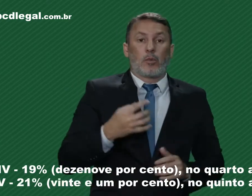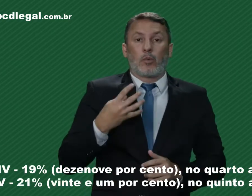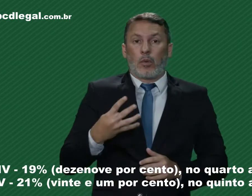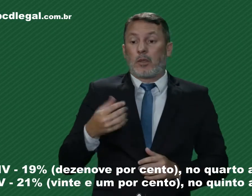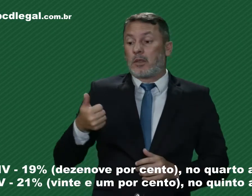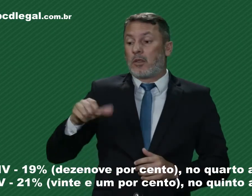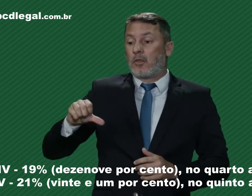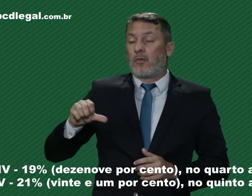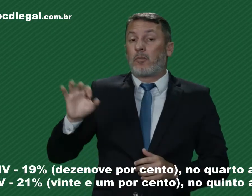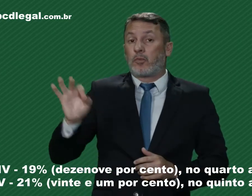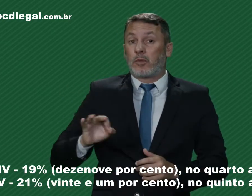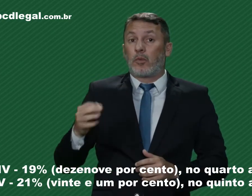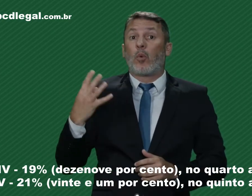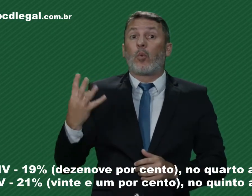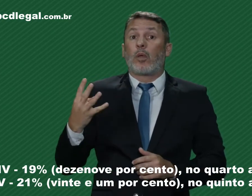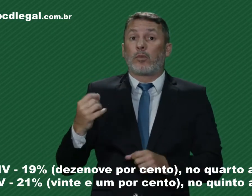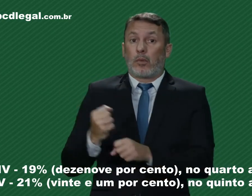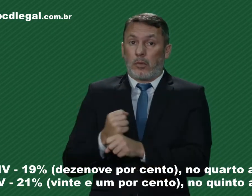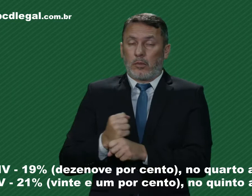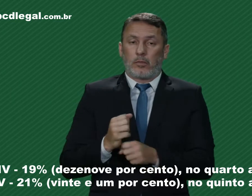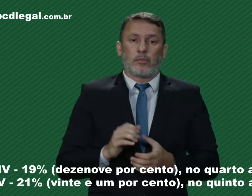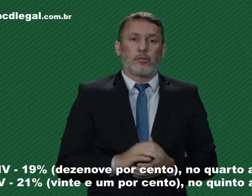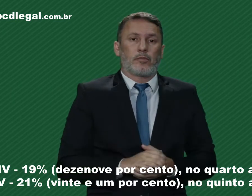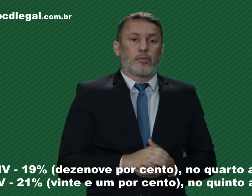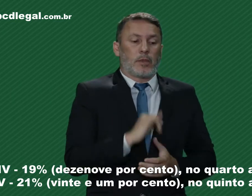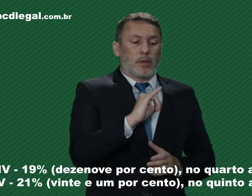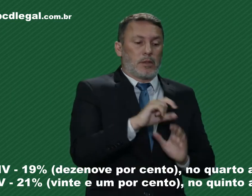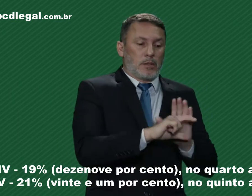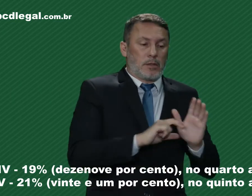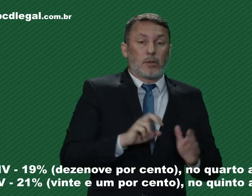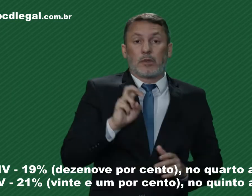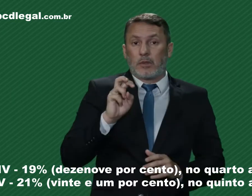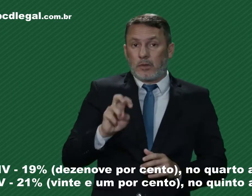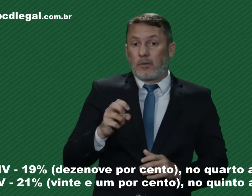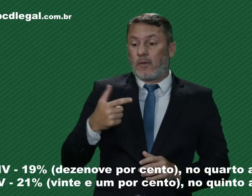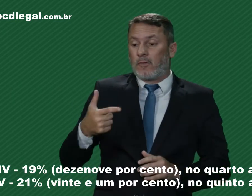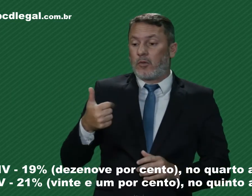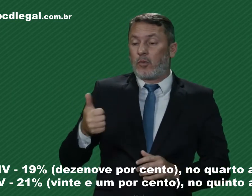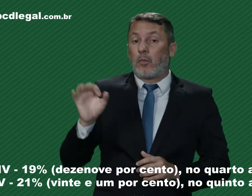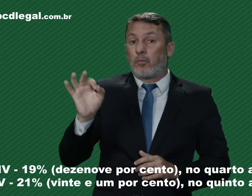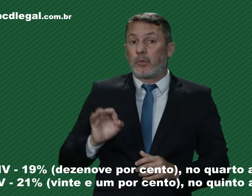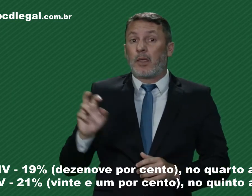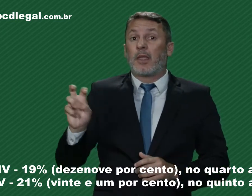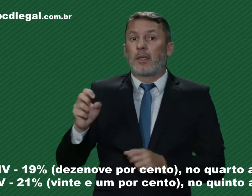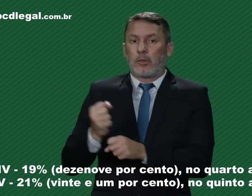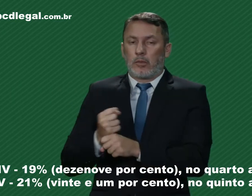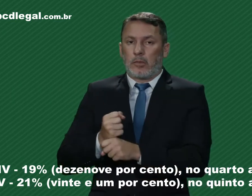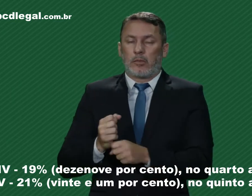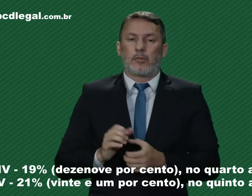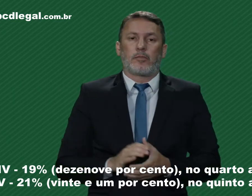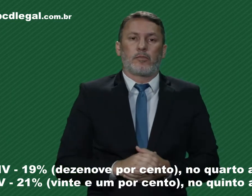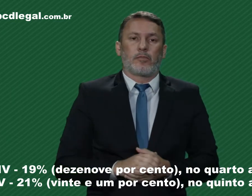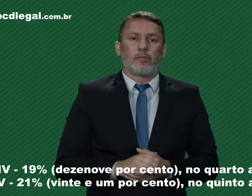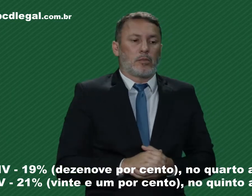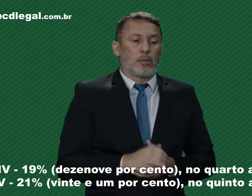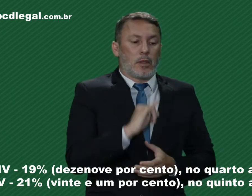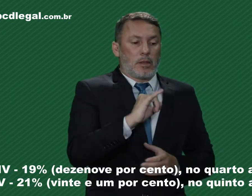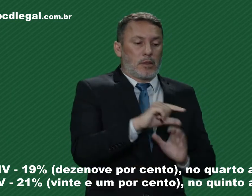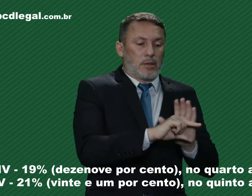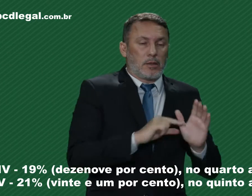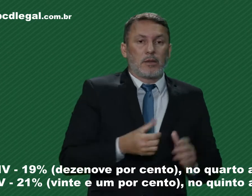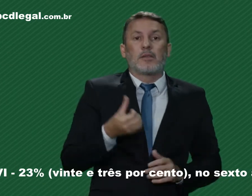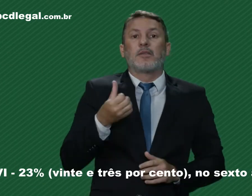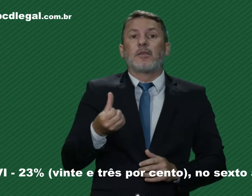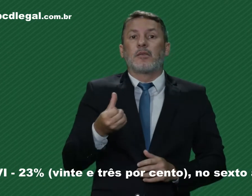ano. Inciso 4, 19% no quarto ano. Inciso 5, 21% no